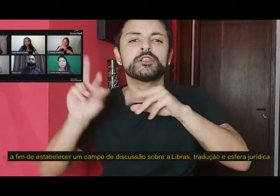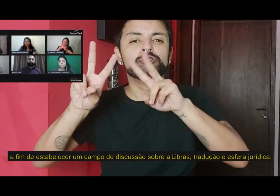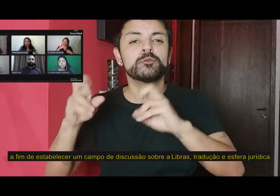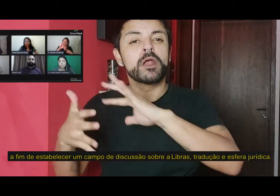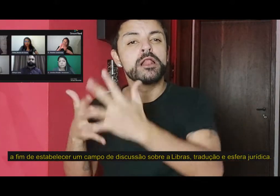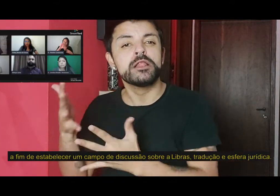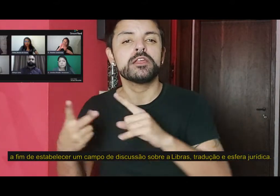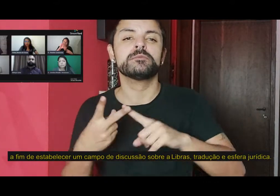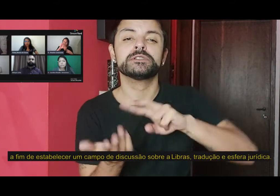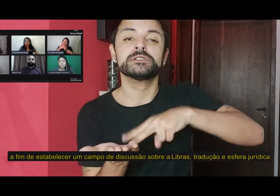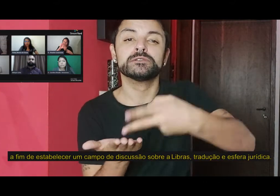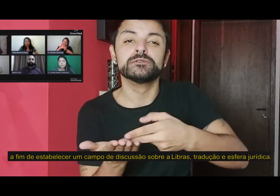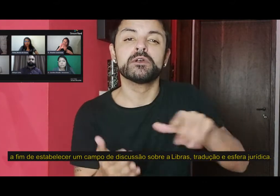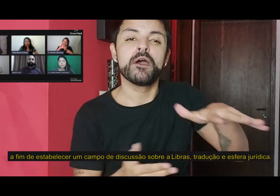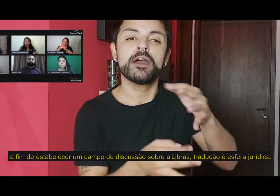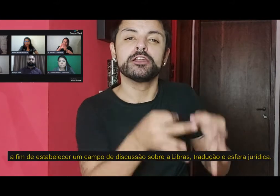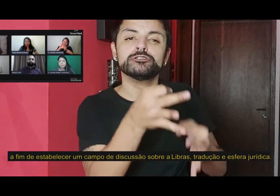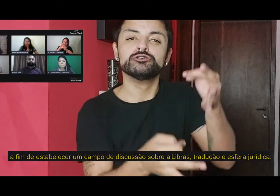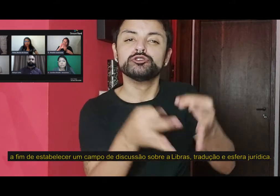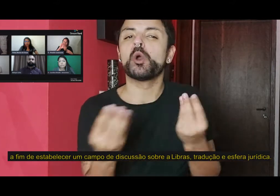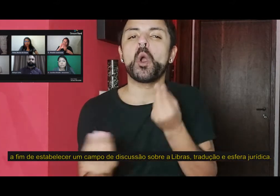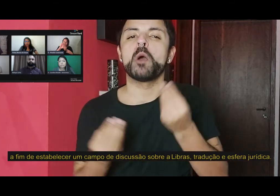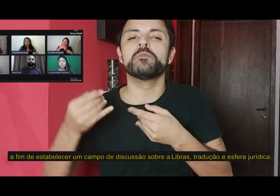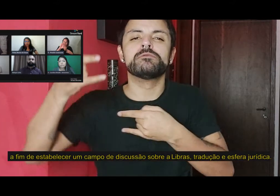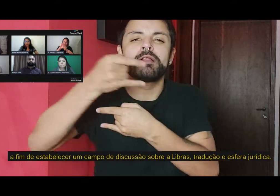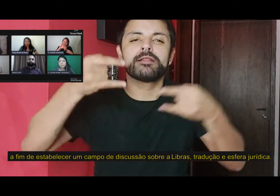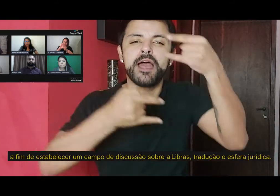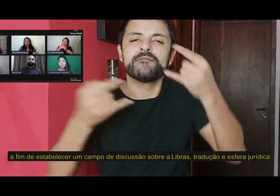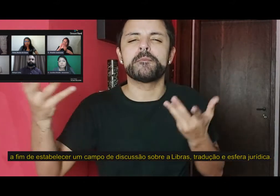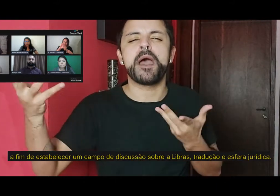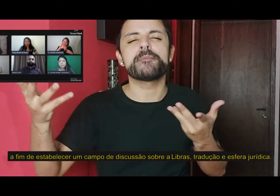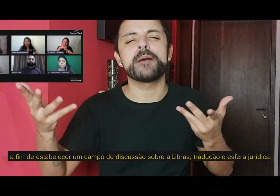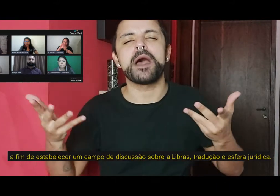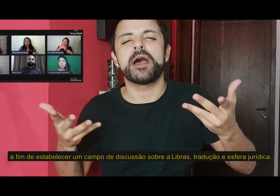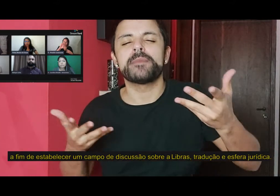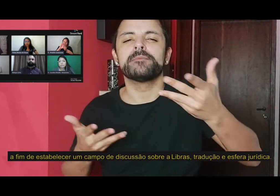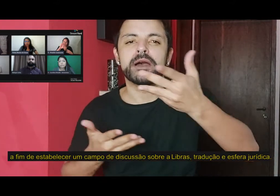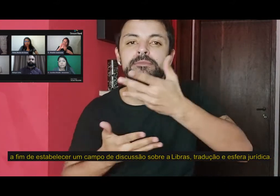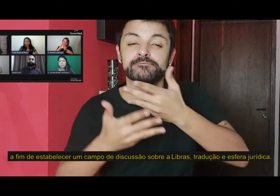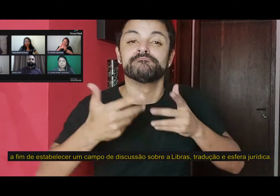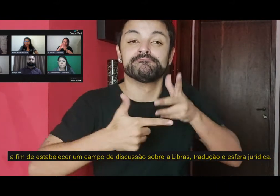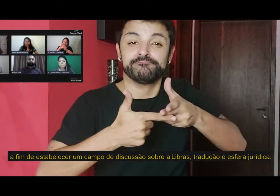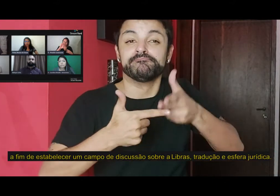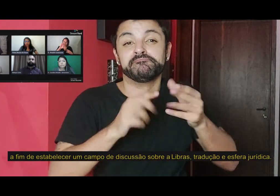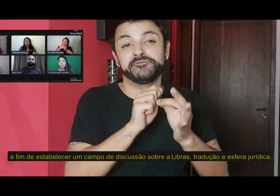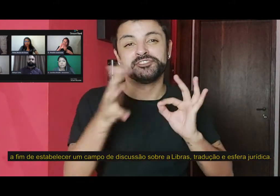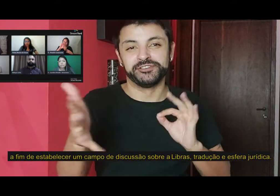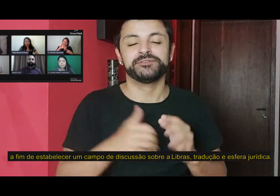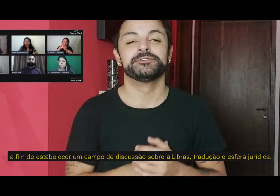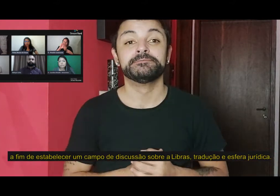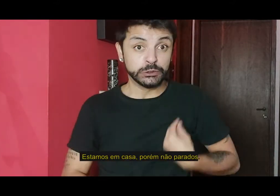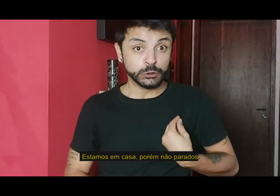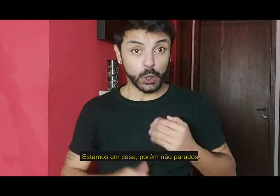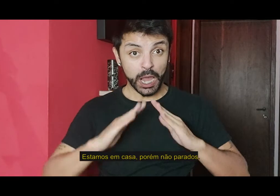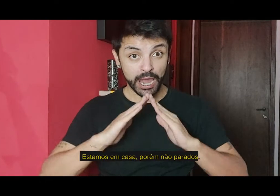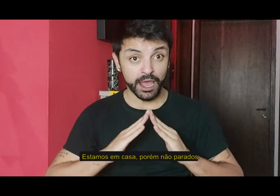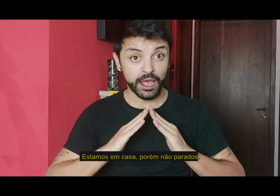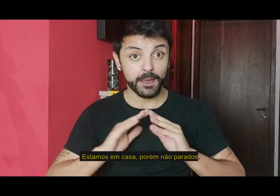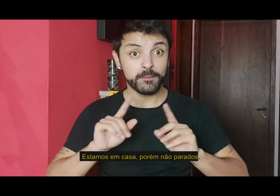A fim de estabelecer um campo de discussões sobre a Libras, tradução e a esfera jurídica. Estamos em